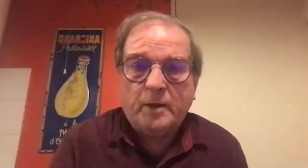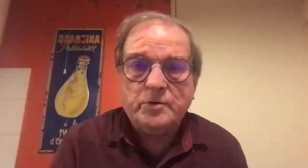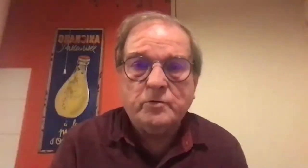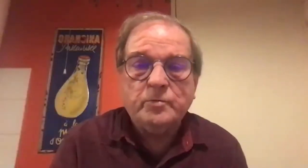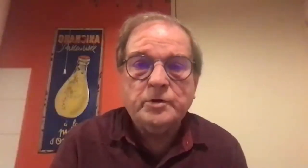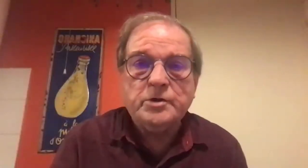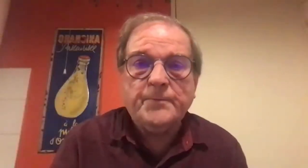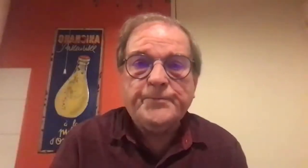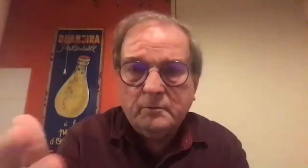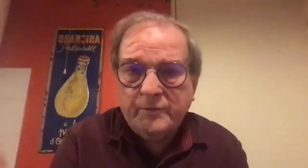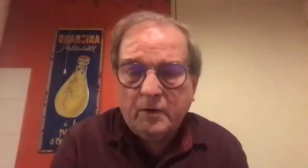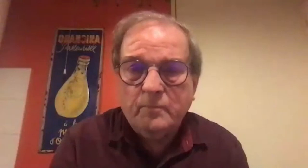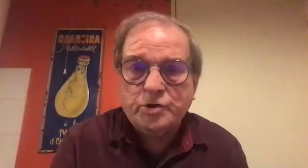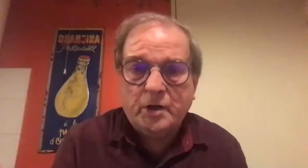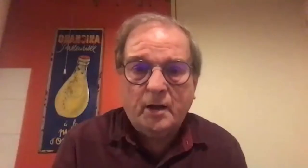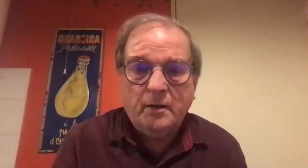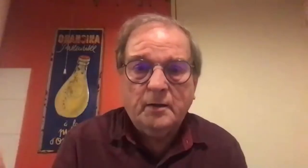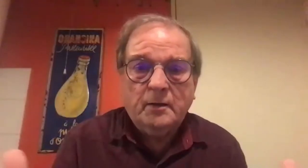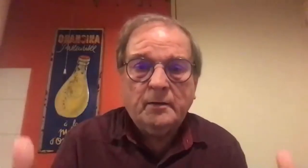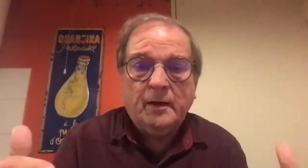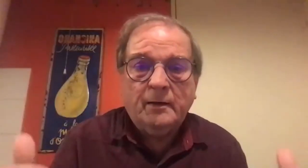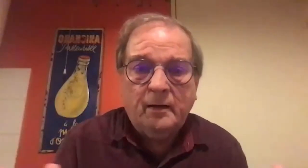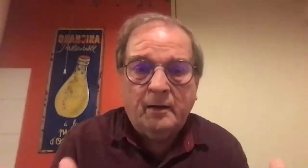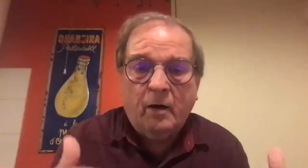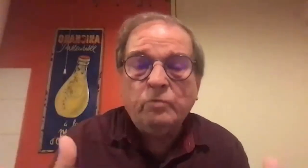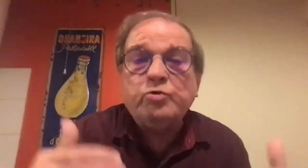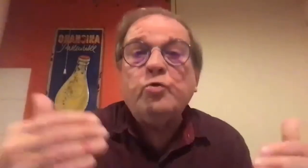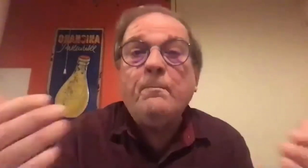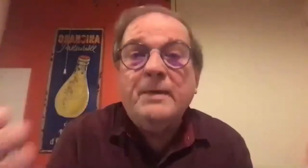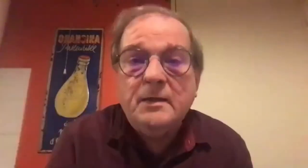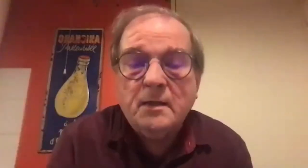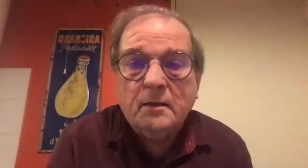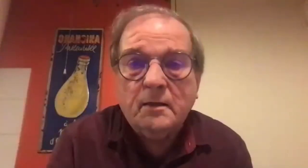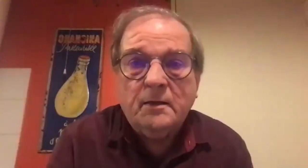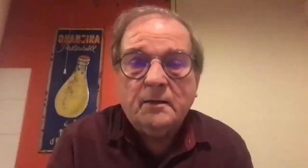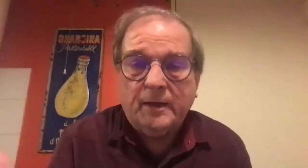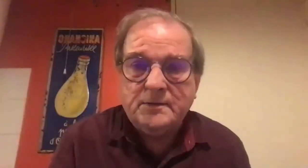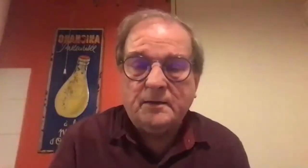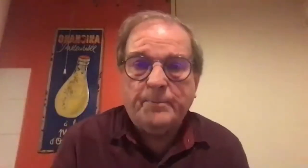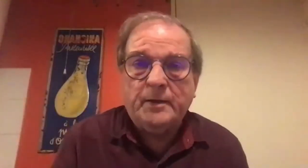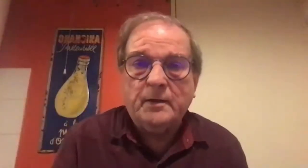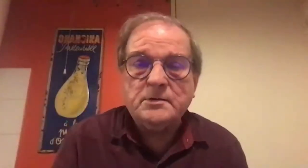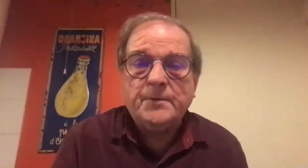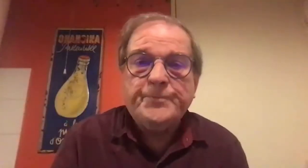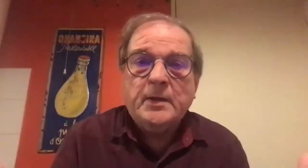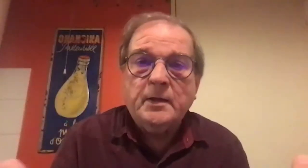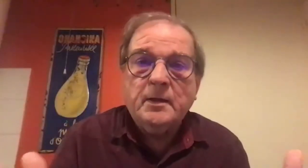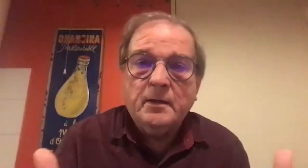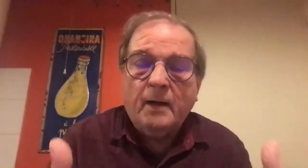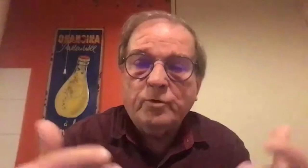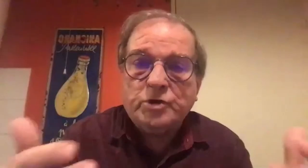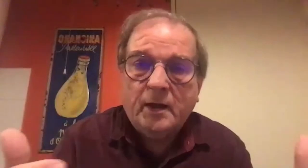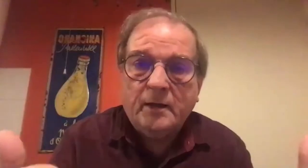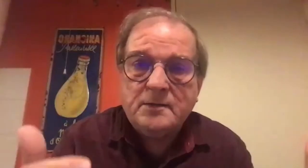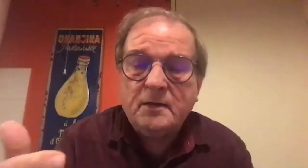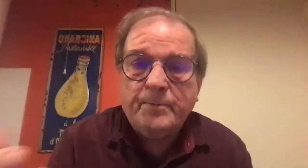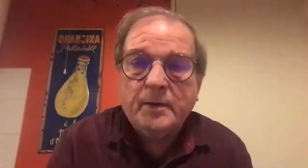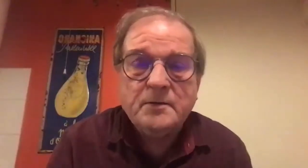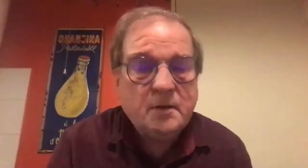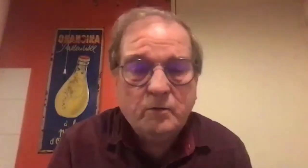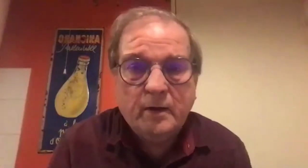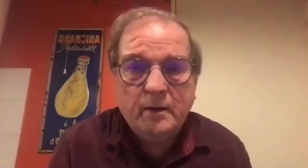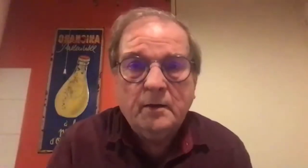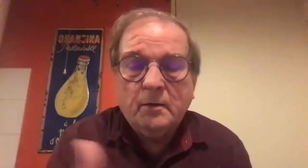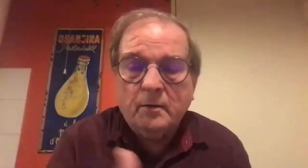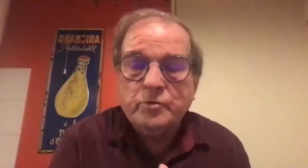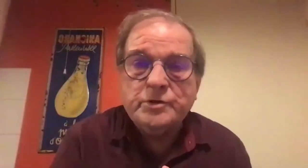história do Partido Comunista vieram mostrar a autonomia nessa dependência e a mostrar que essa